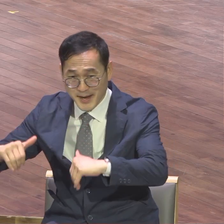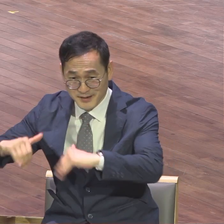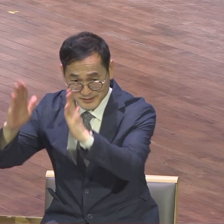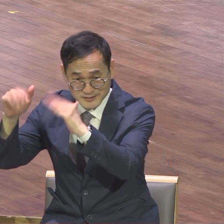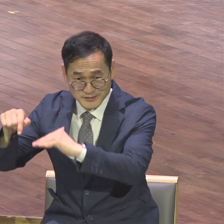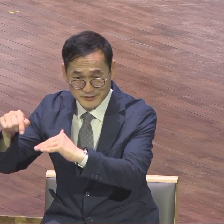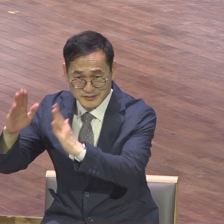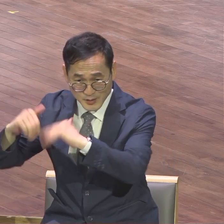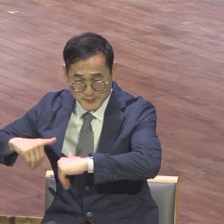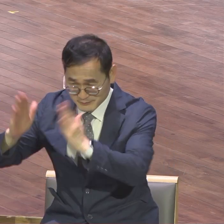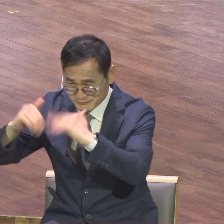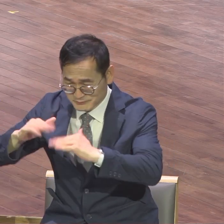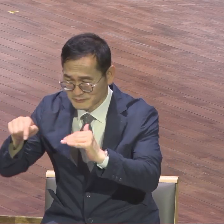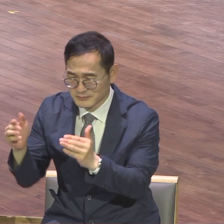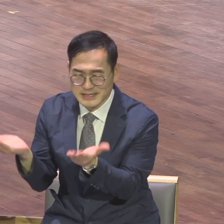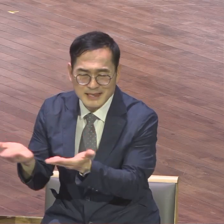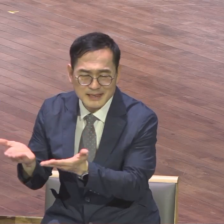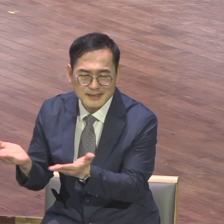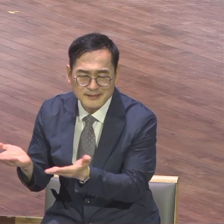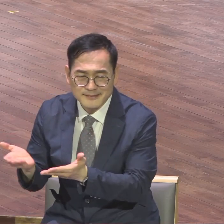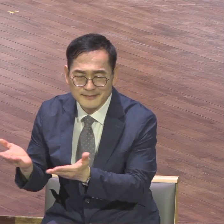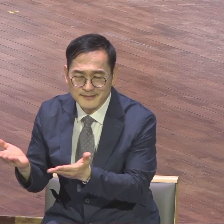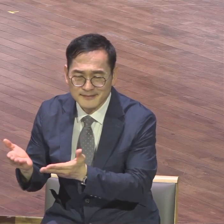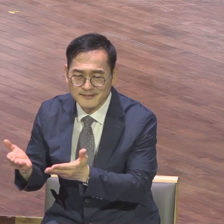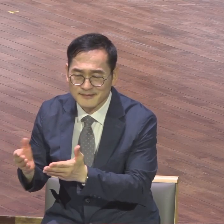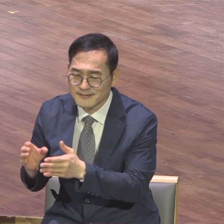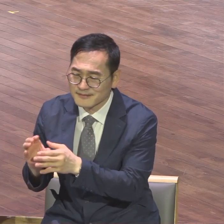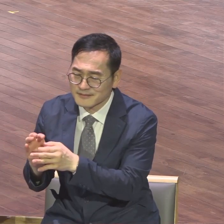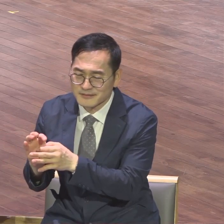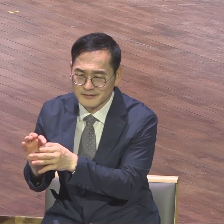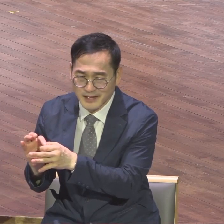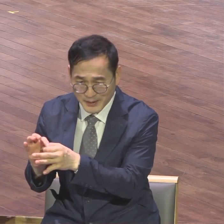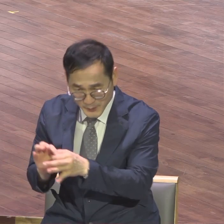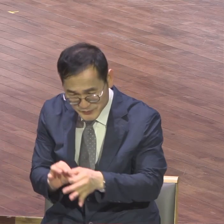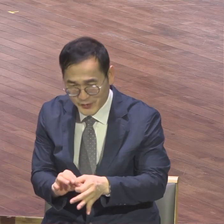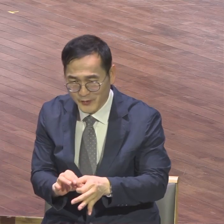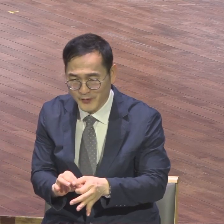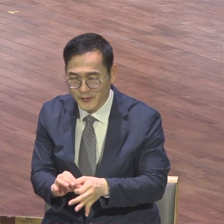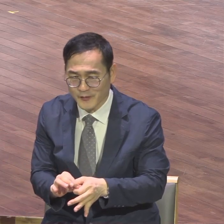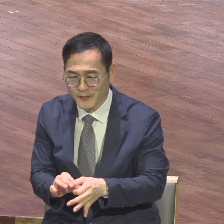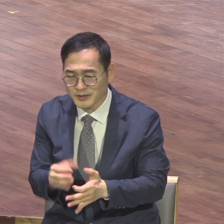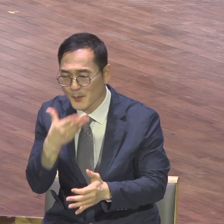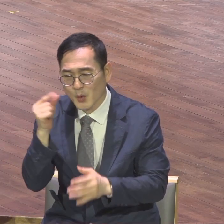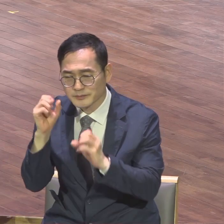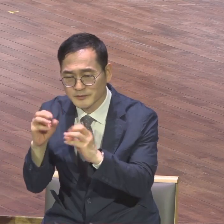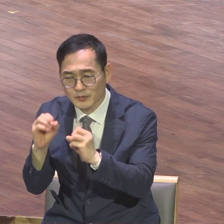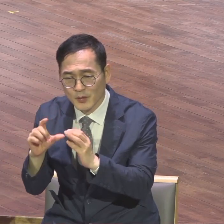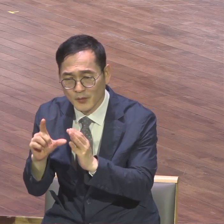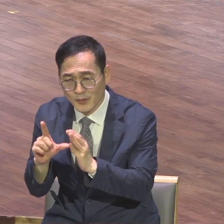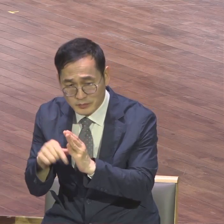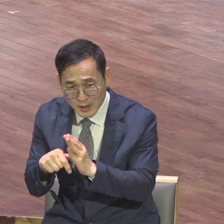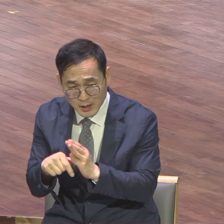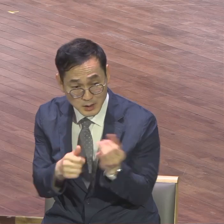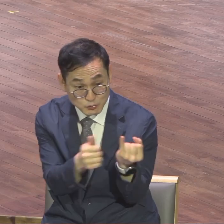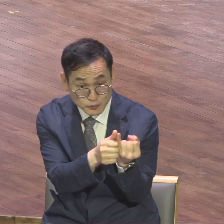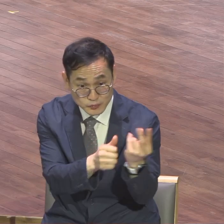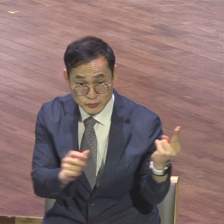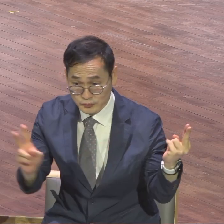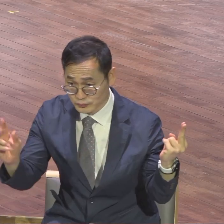안식일마다 회당에 들어가 복음을 전개했는데 이때 불씨가 부부가 늘 함께했어요. 늘